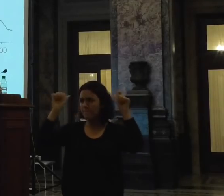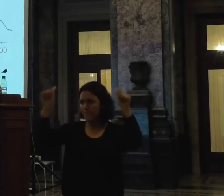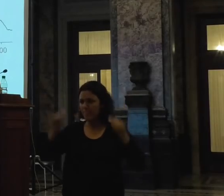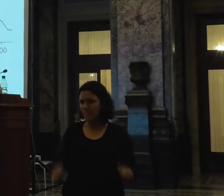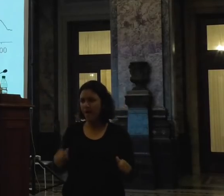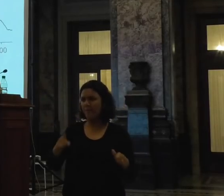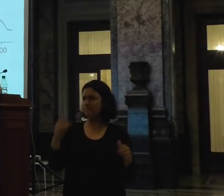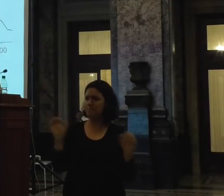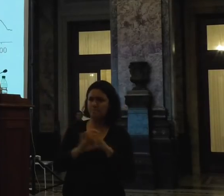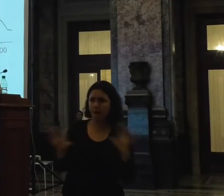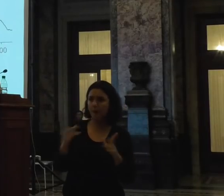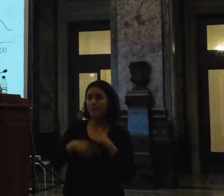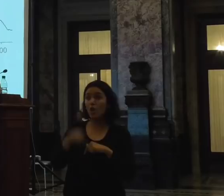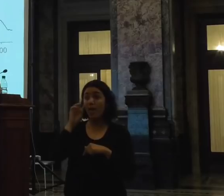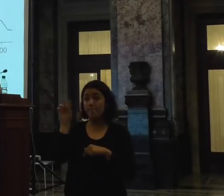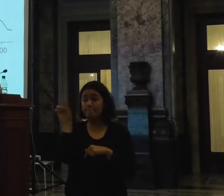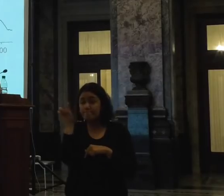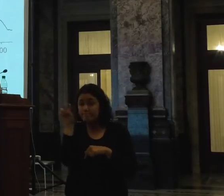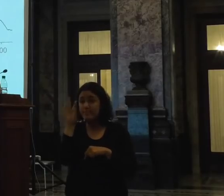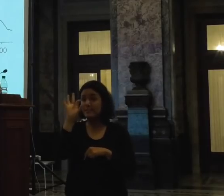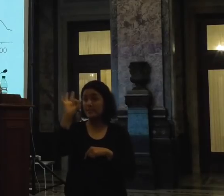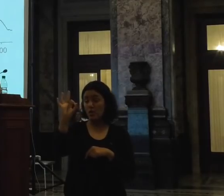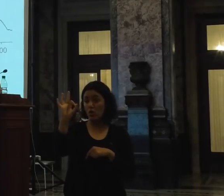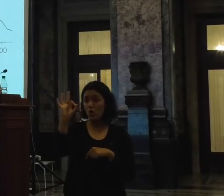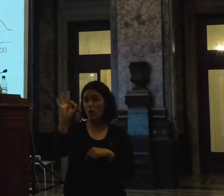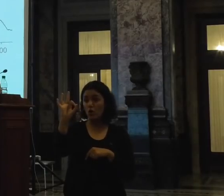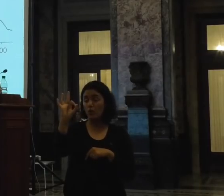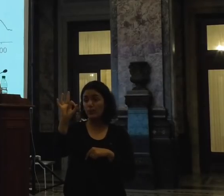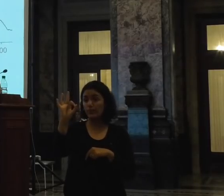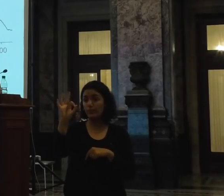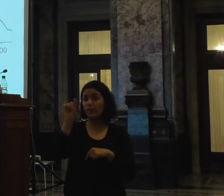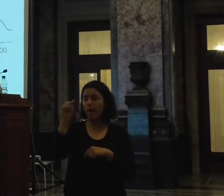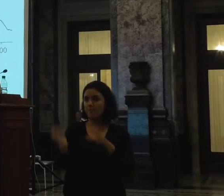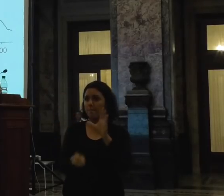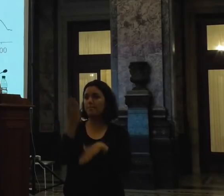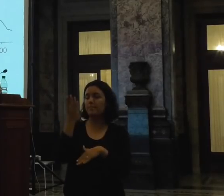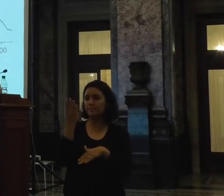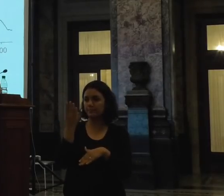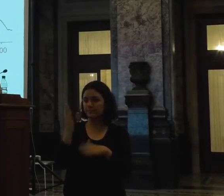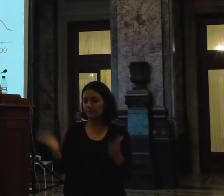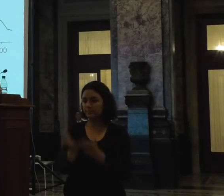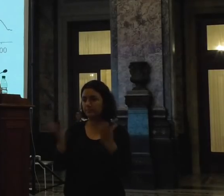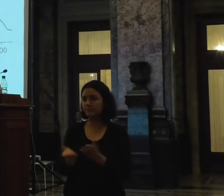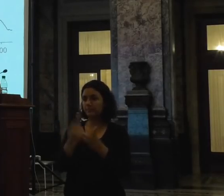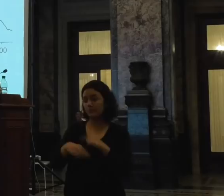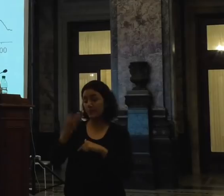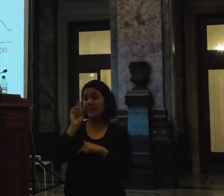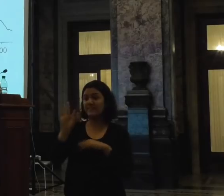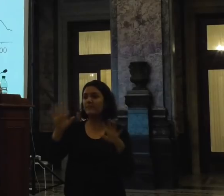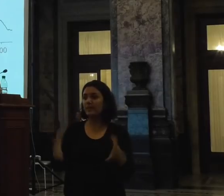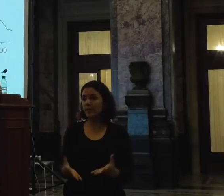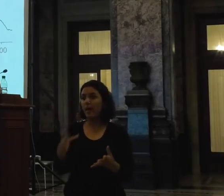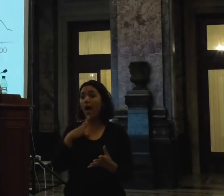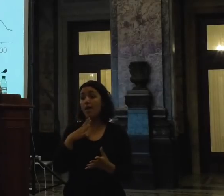tasa de microsacadas. En cero es cuando aparece el estímulo. Entonces, lo que nosotros vemos es que